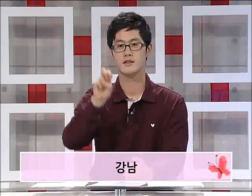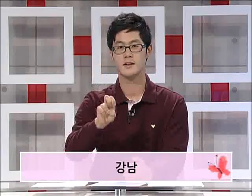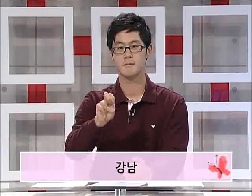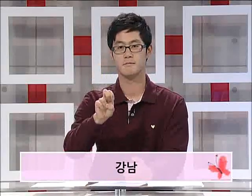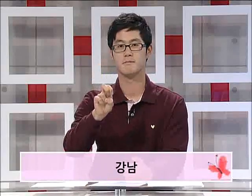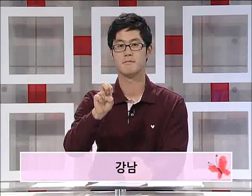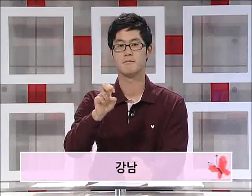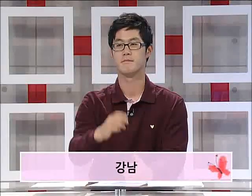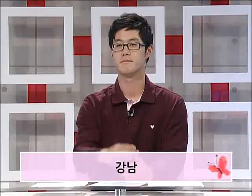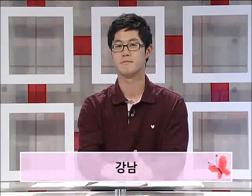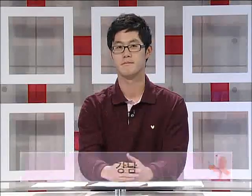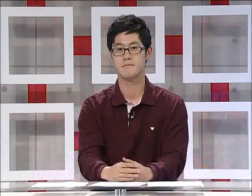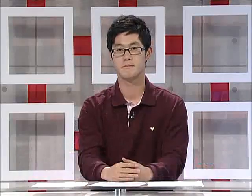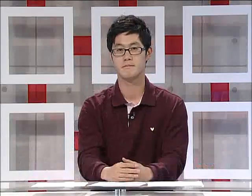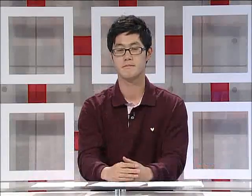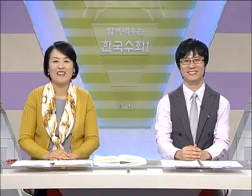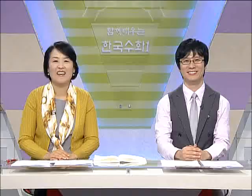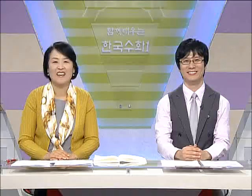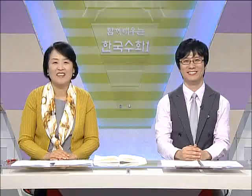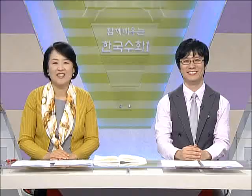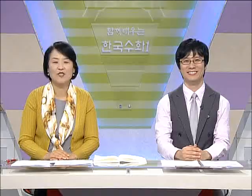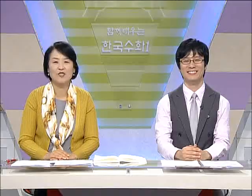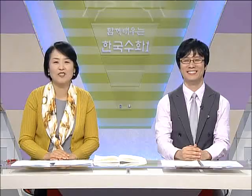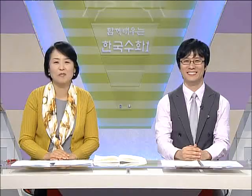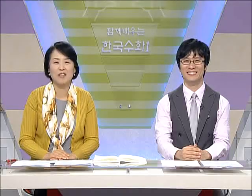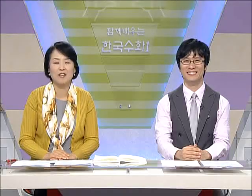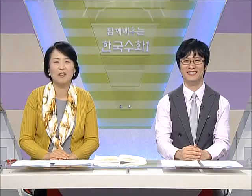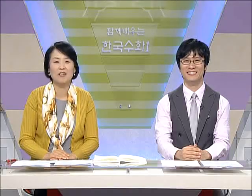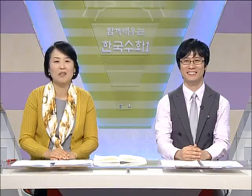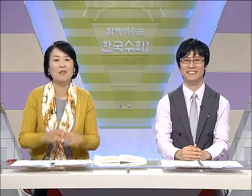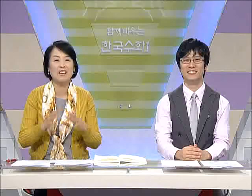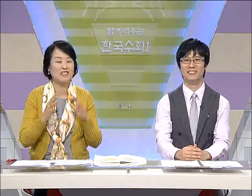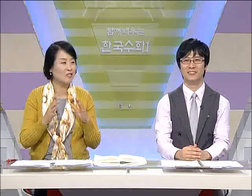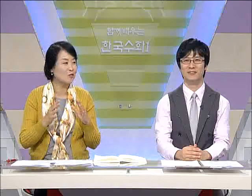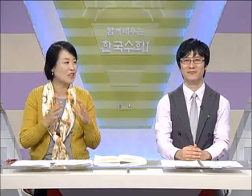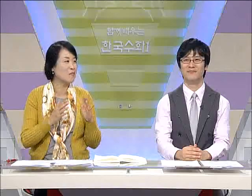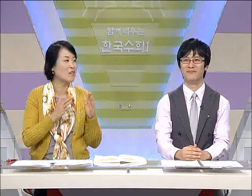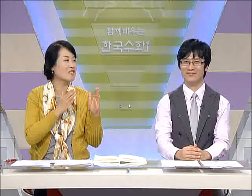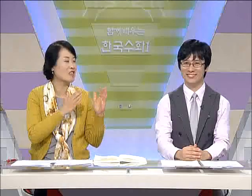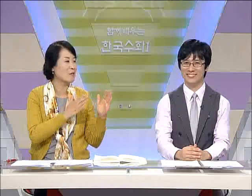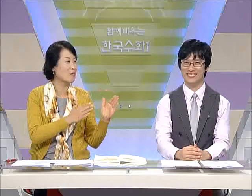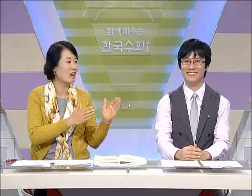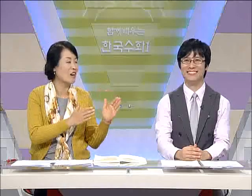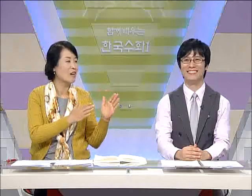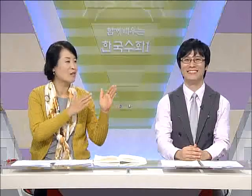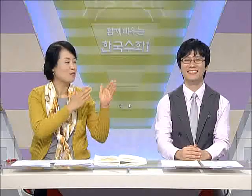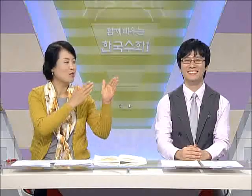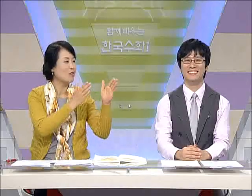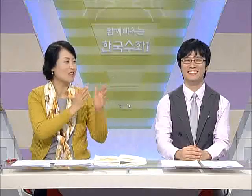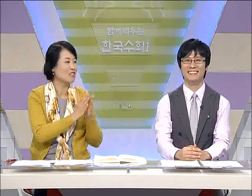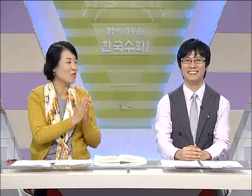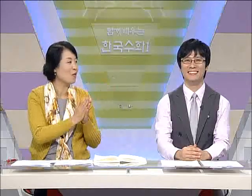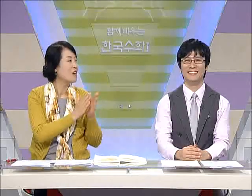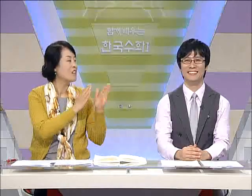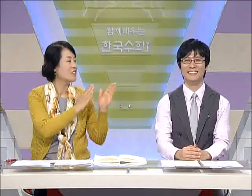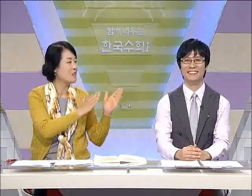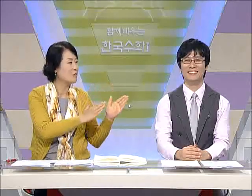강남. 네, 잘해주셨습니다. 그러면 이번에는 우리 김현철 선생님과 문형주 학생 서로